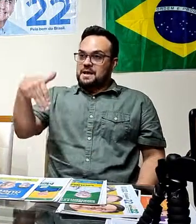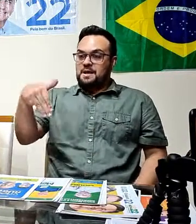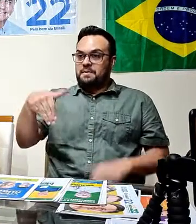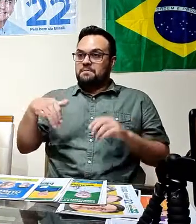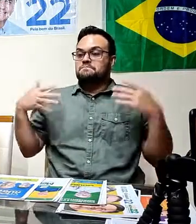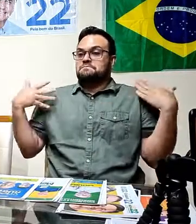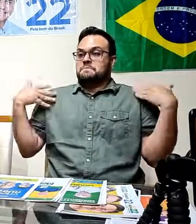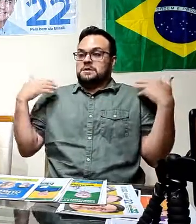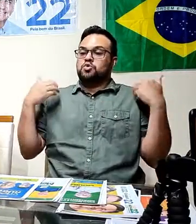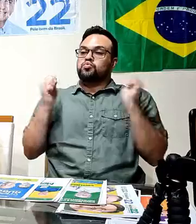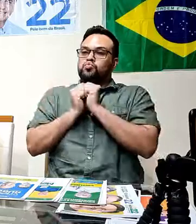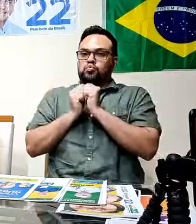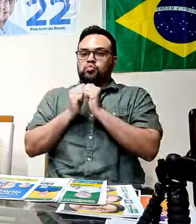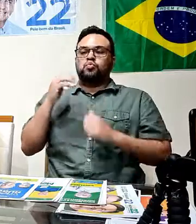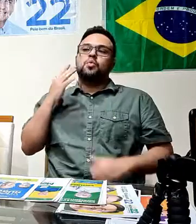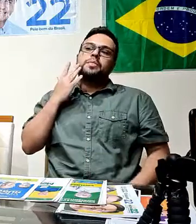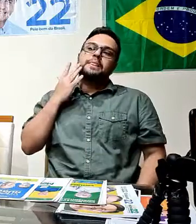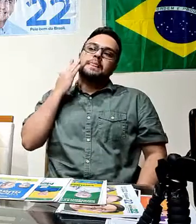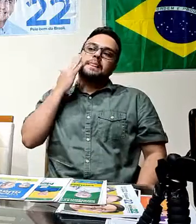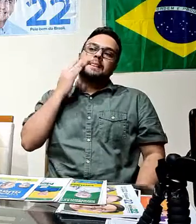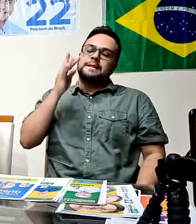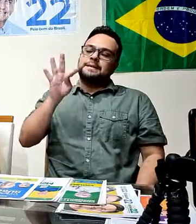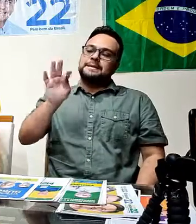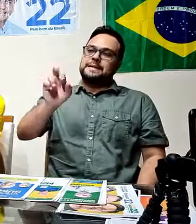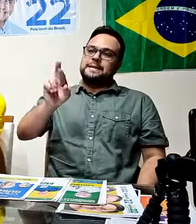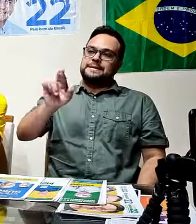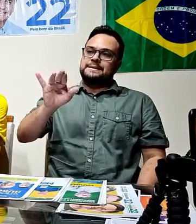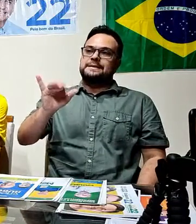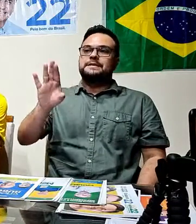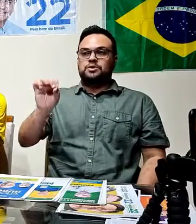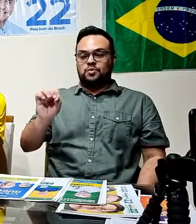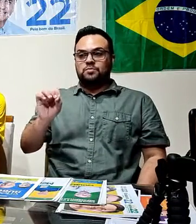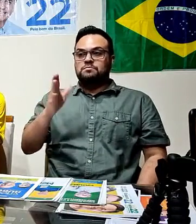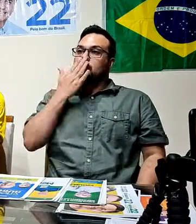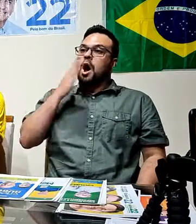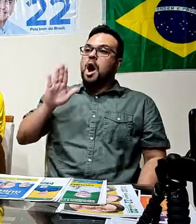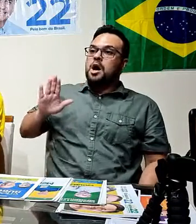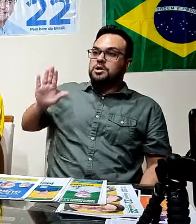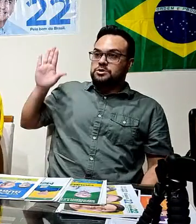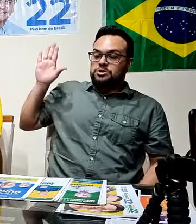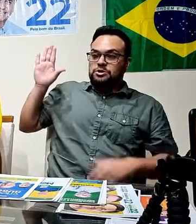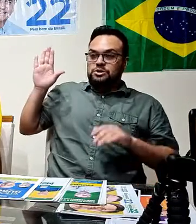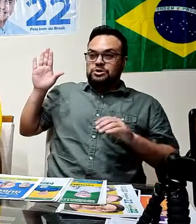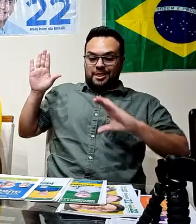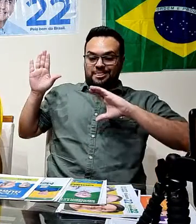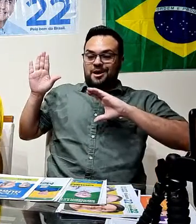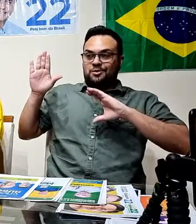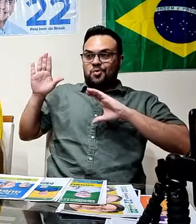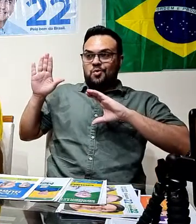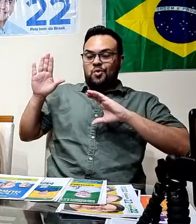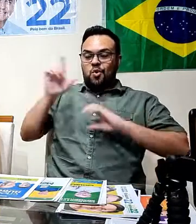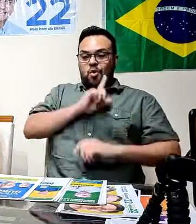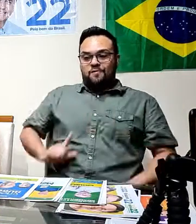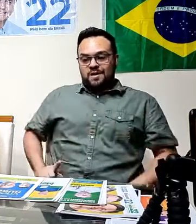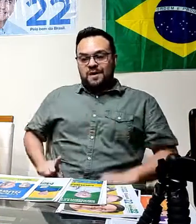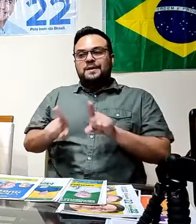Vou estar com o Tarcísio, que é o nosso candidato ao governo do estado, vai estar com o Marcos Pontes, vão estar vários políticos, candidatos